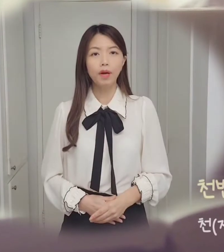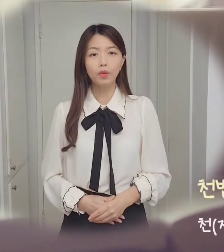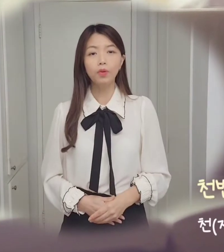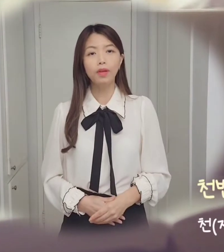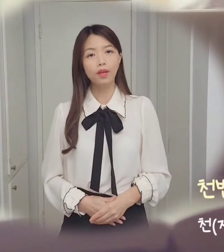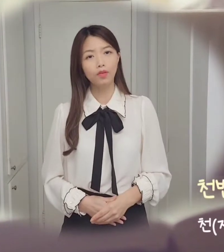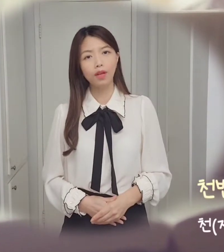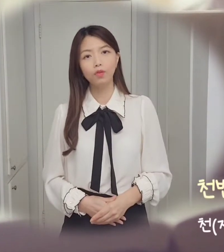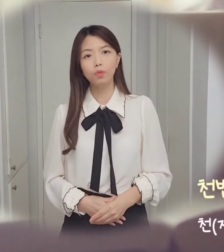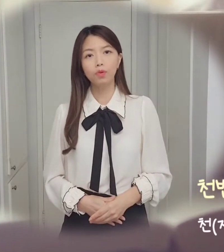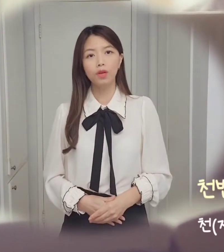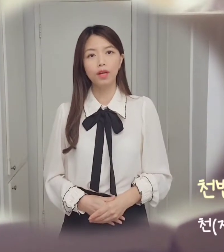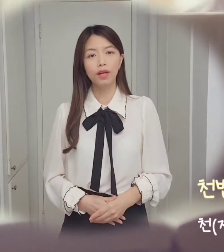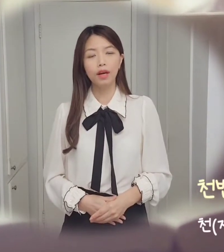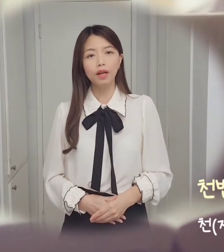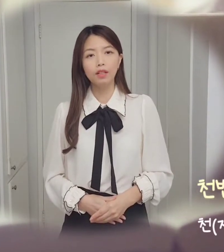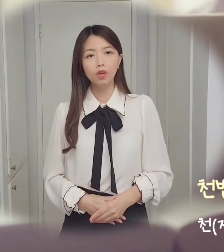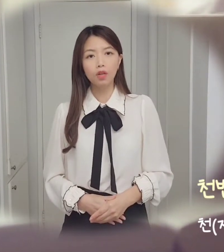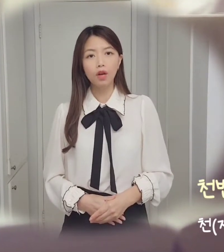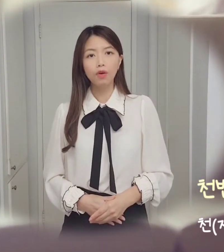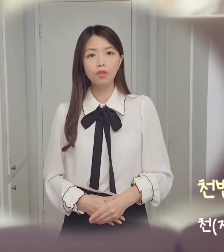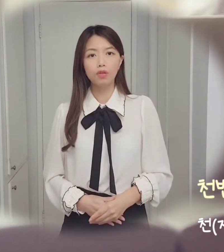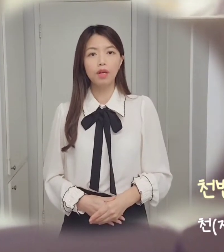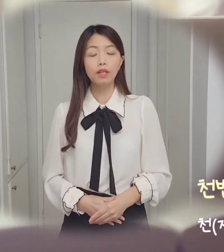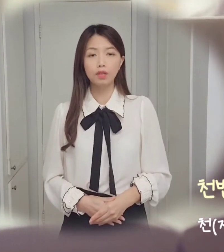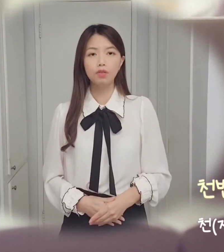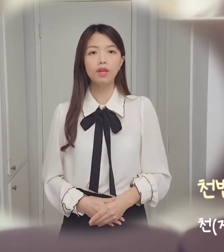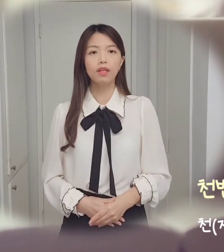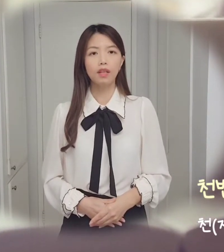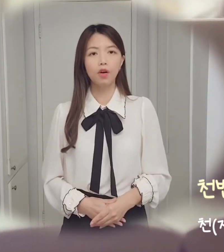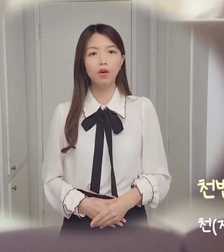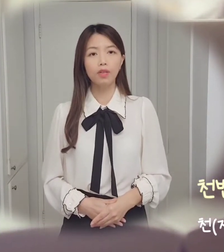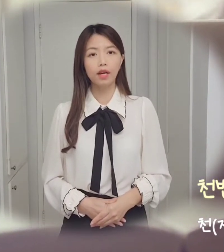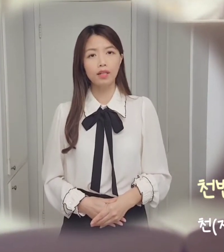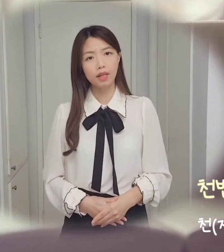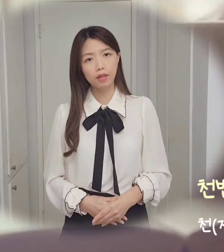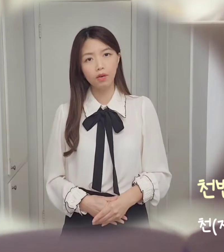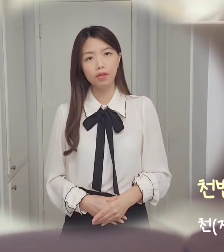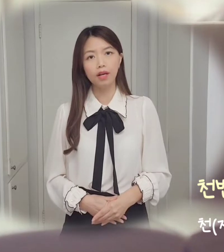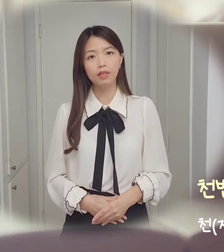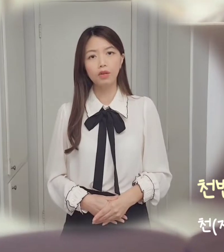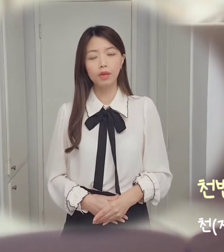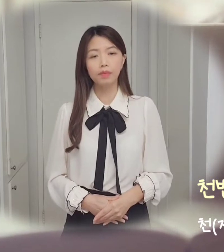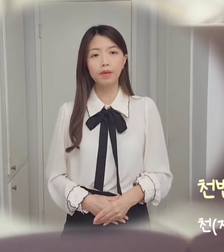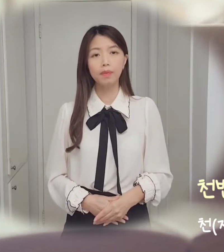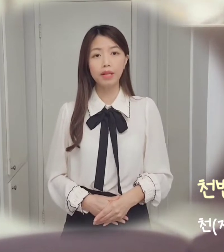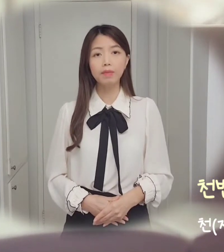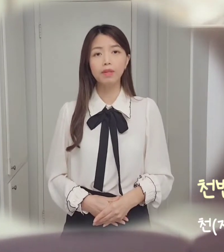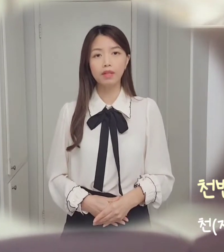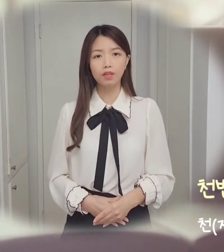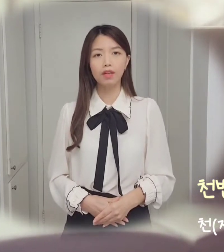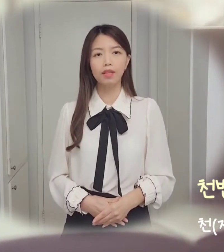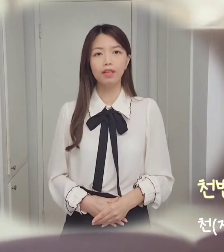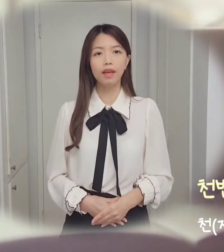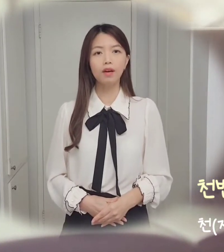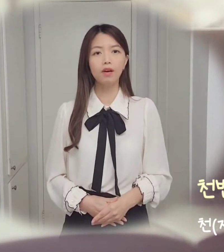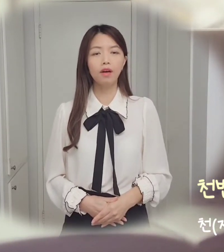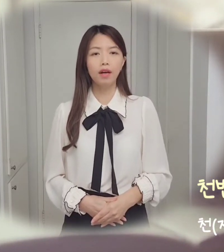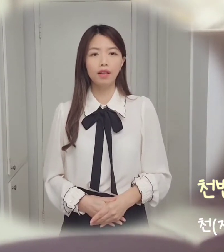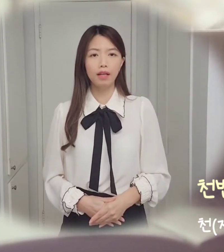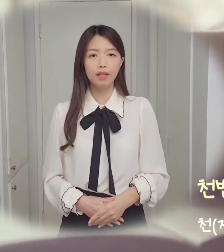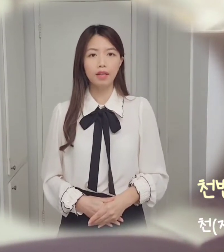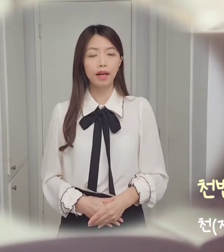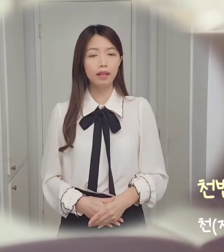천번을 불러봐도 내 눈에 눈물이. 천이라고 하는 숫자의 제숫자는요, 제가 지난 영상에서 잠깐 말씀을 드린 적이